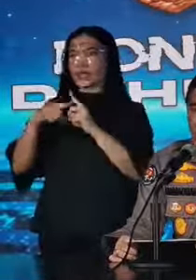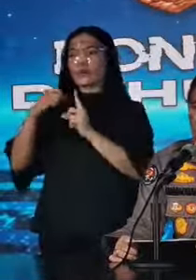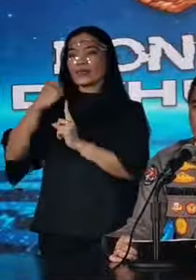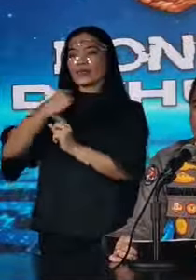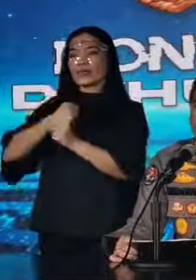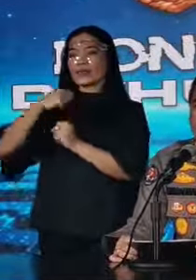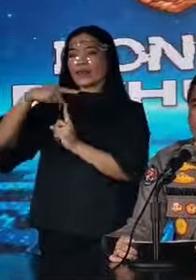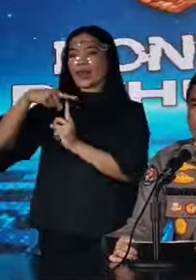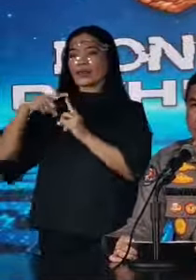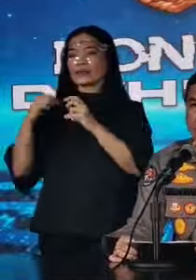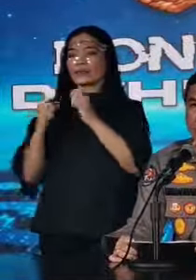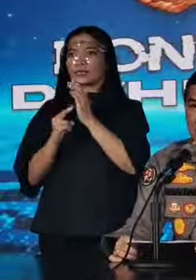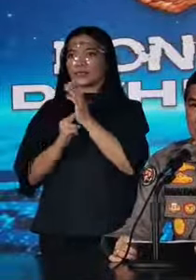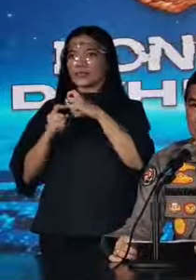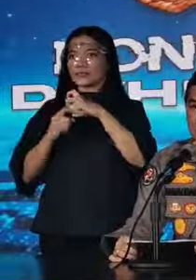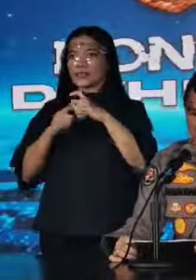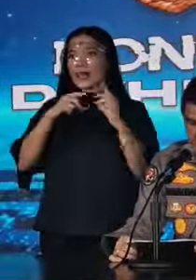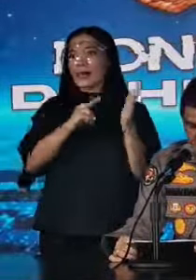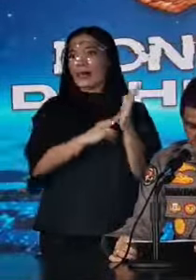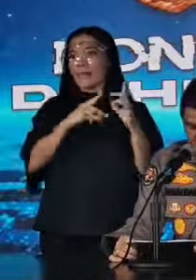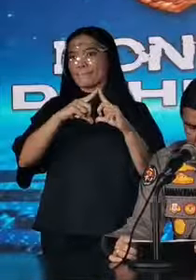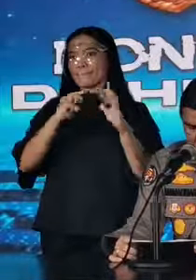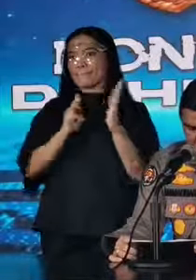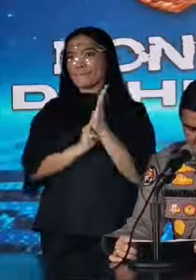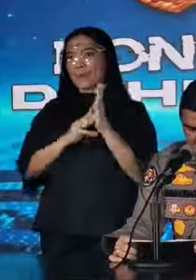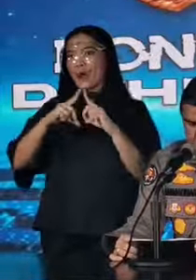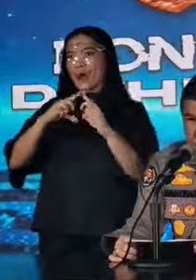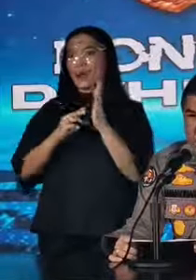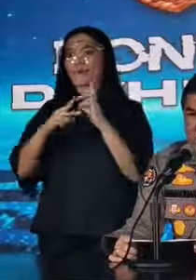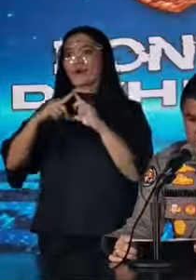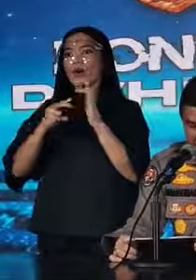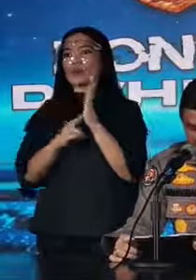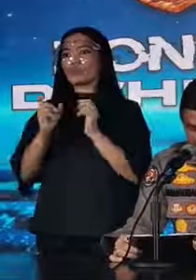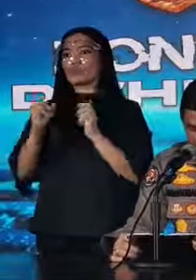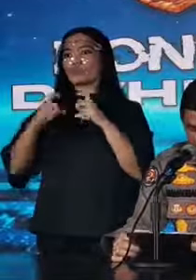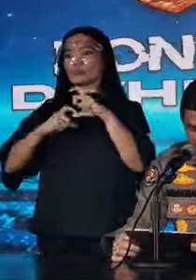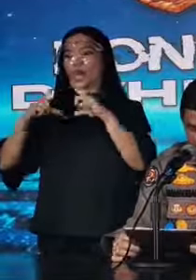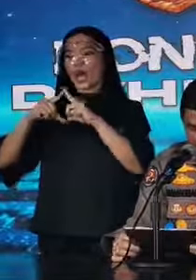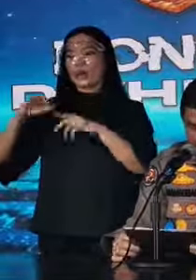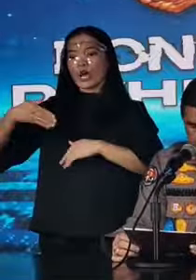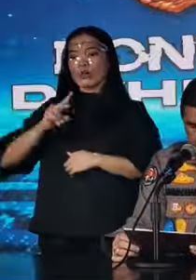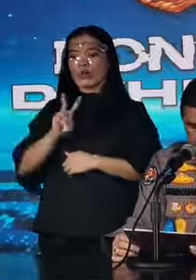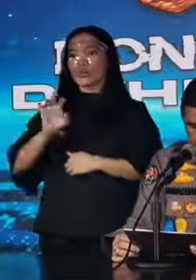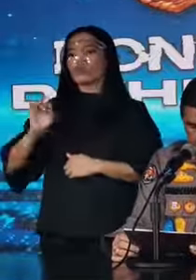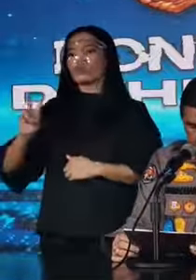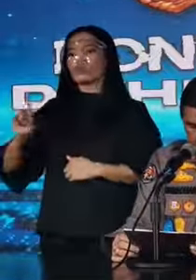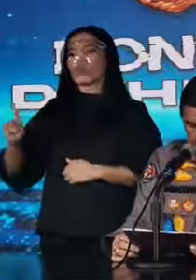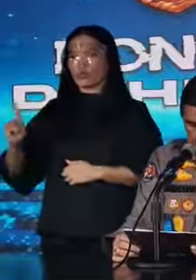Gakum Operasi Amanusa tahun 2021.